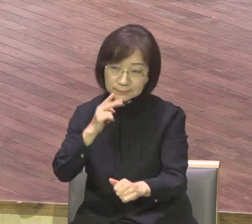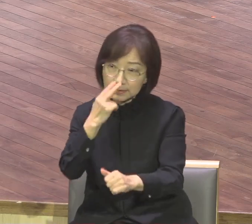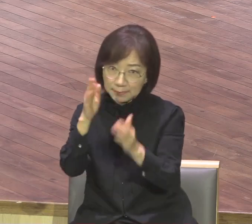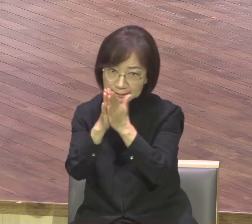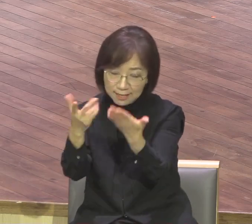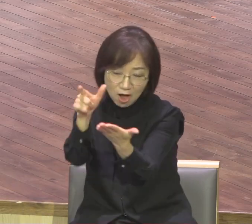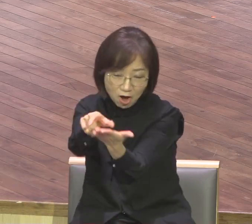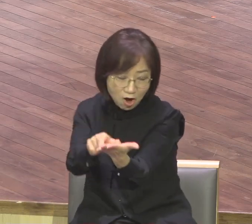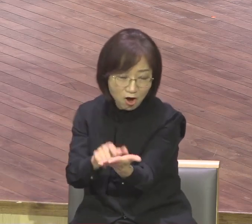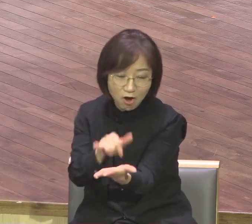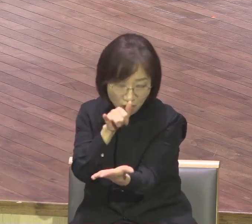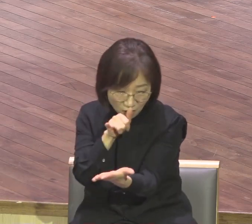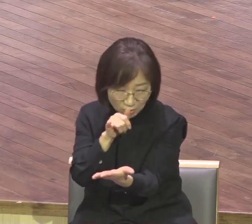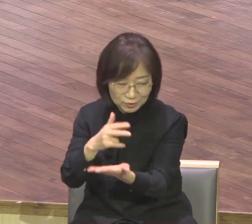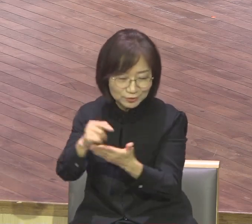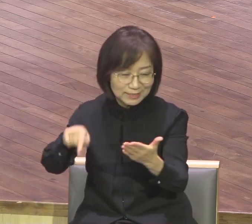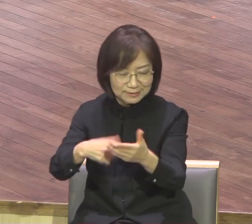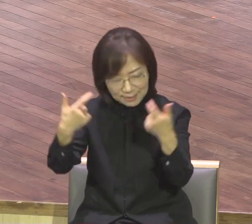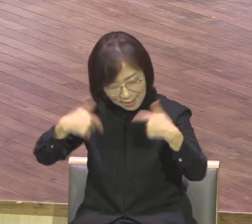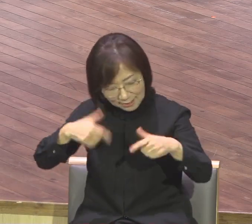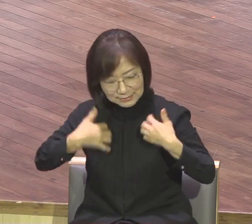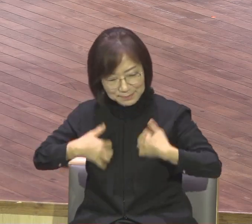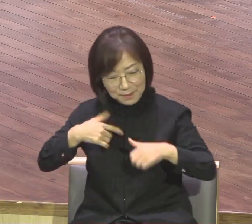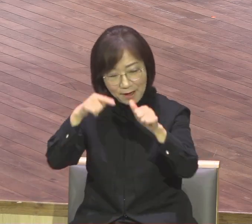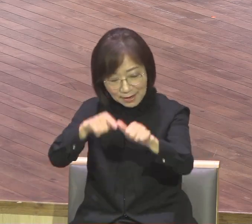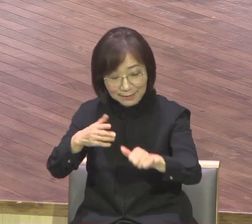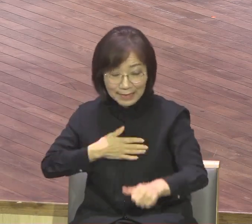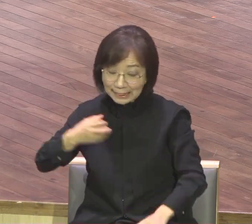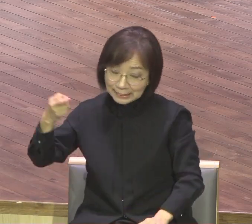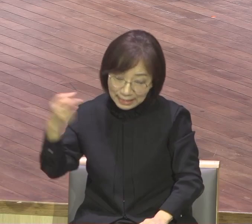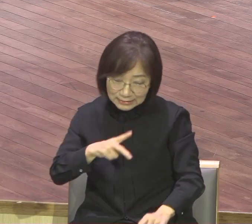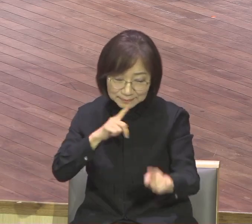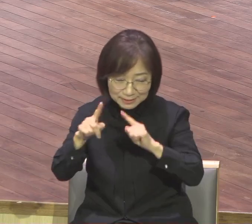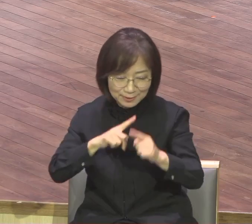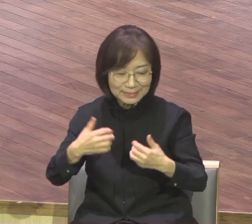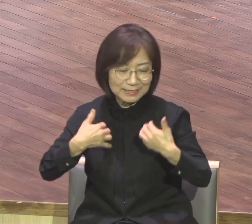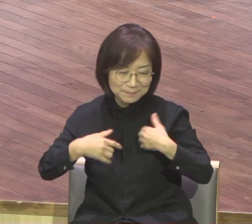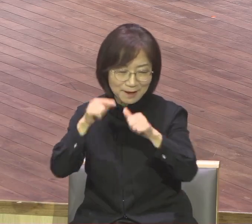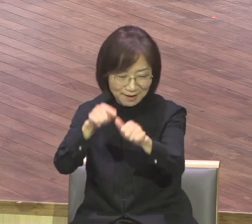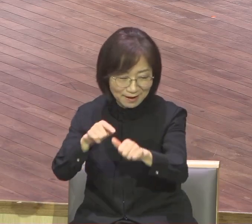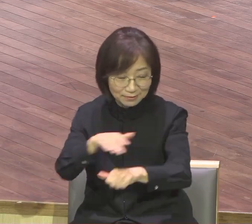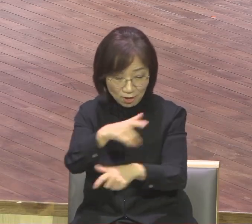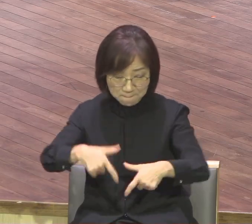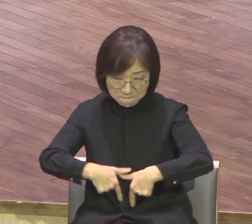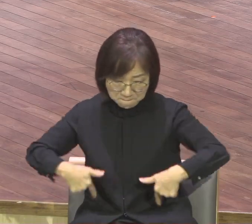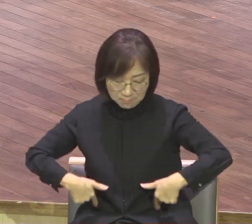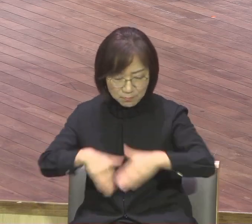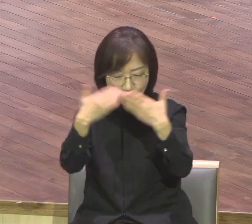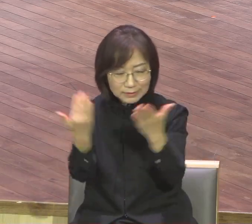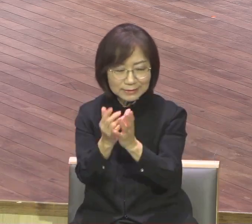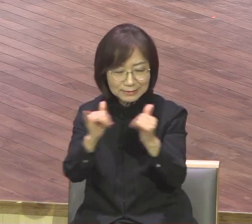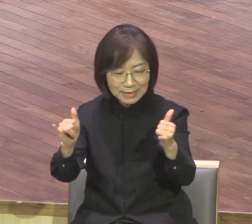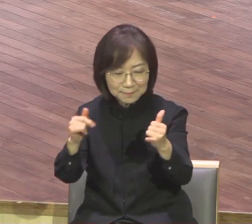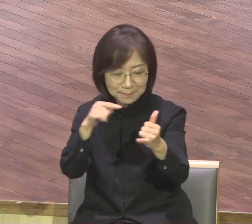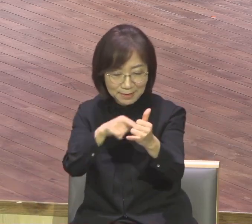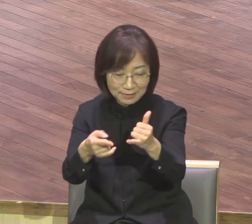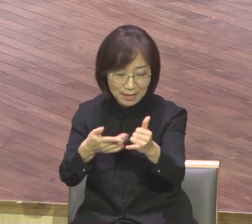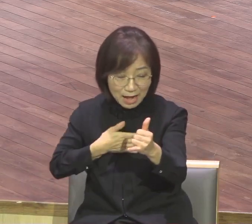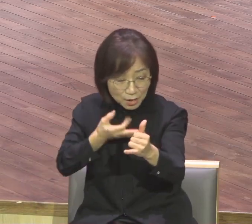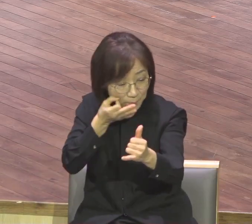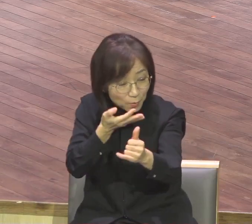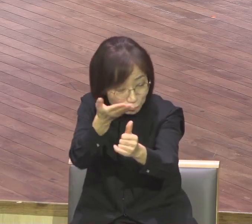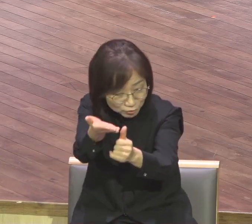있느니라. 주 안에서 항상 기뻐하라. 내가 다시 말하노니 기뻐하라. 너희 관용을 모든 사람에게 알게 하라.